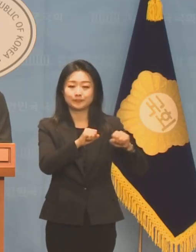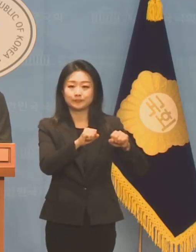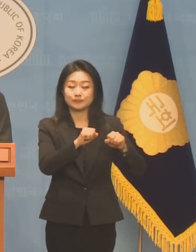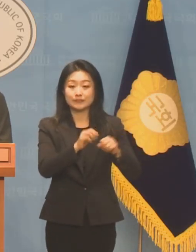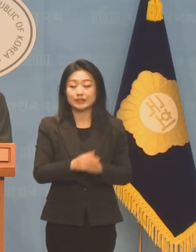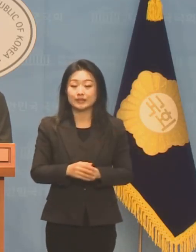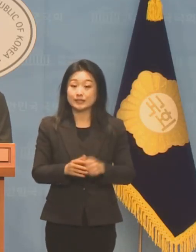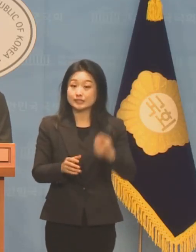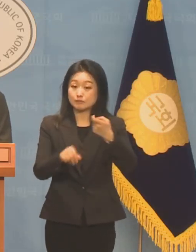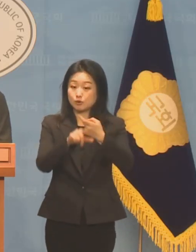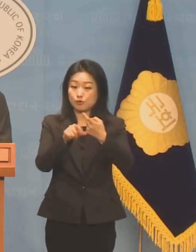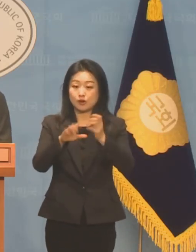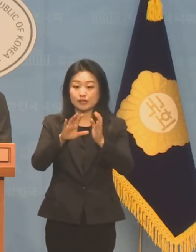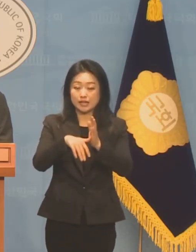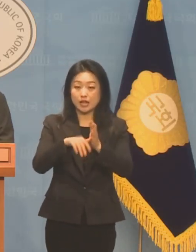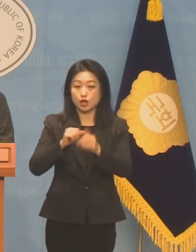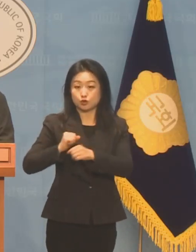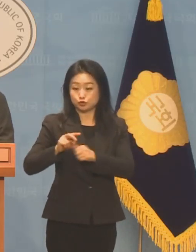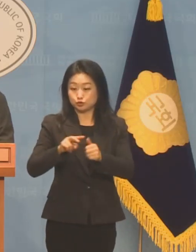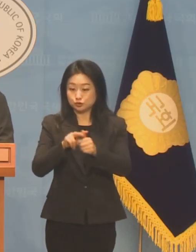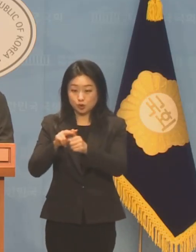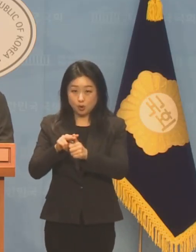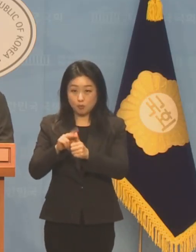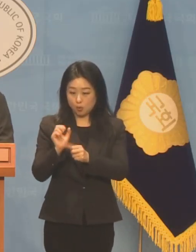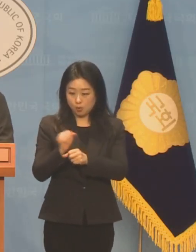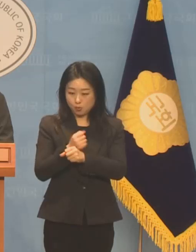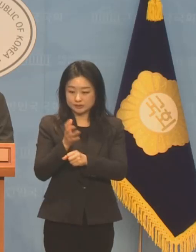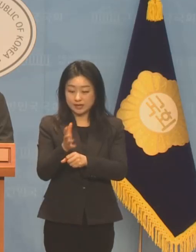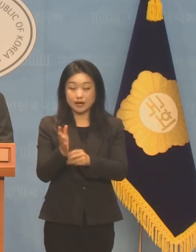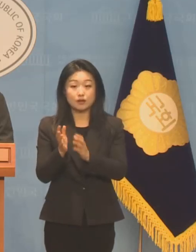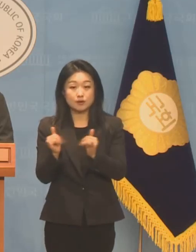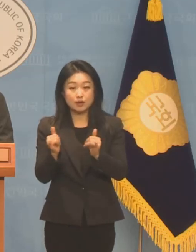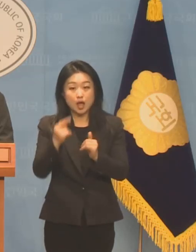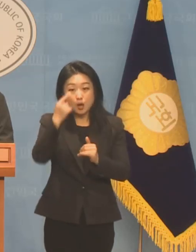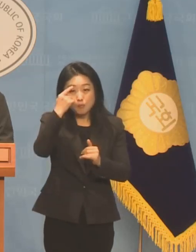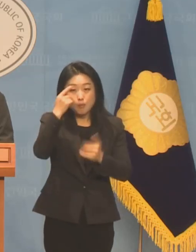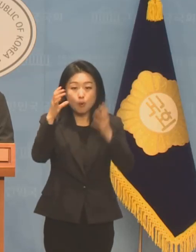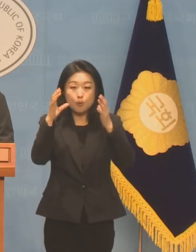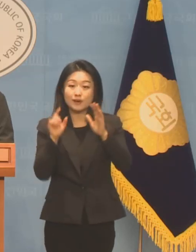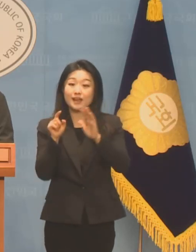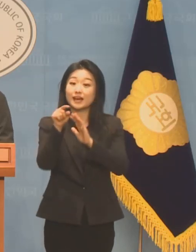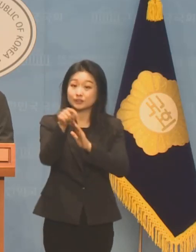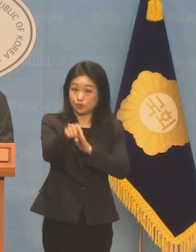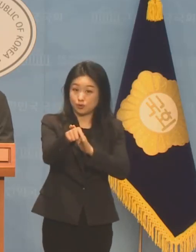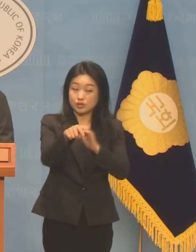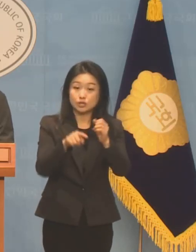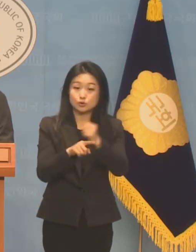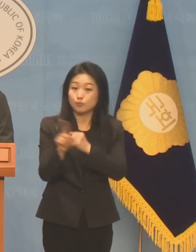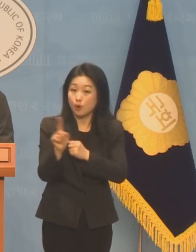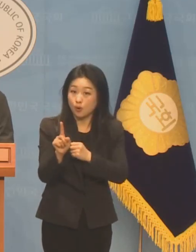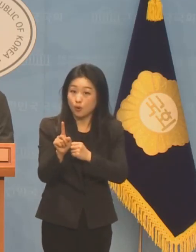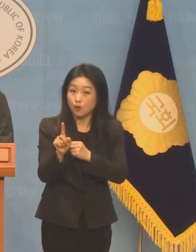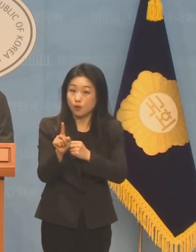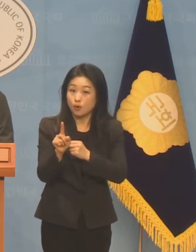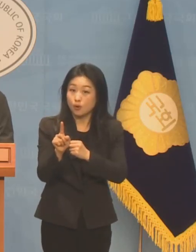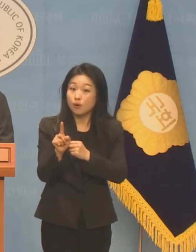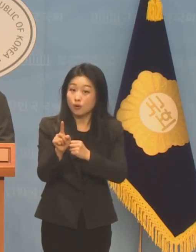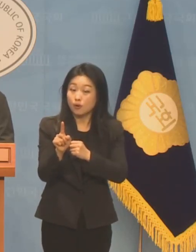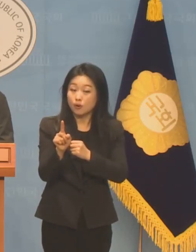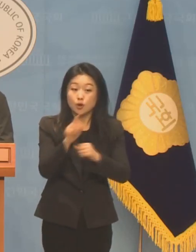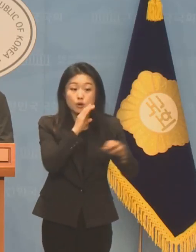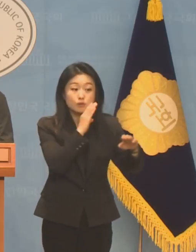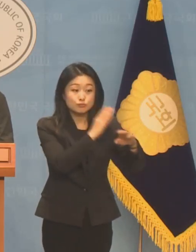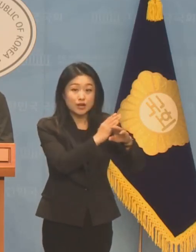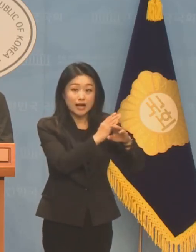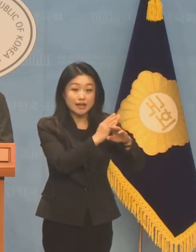지난 11월 국군 정보사령부 공작 요원들이 몽골에는 왜 갔습니까? 도대체 무슨 이유로